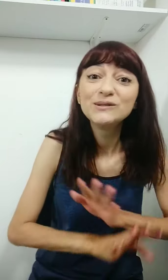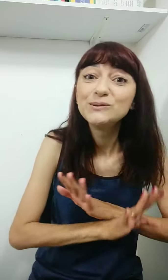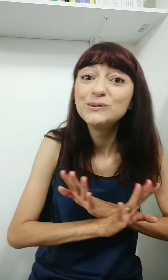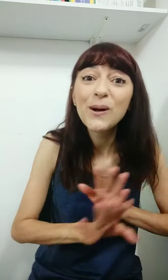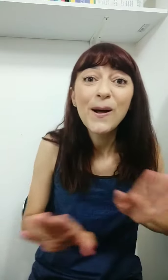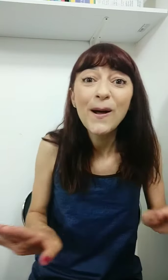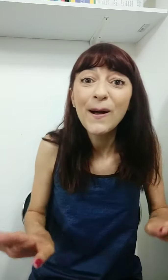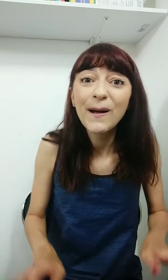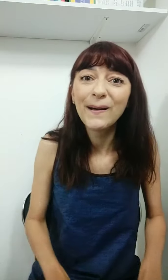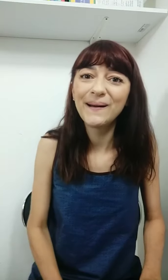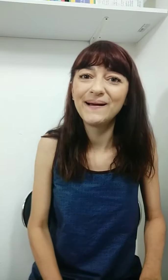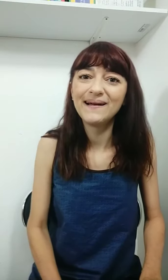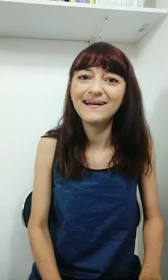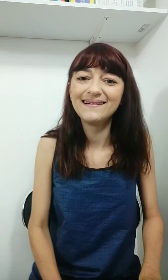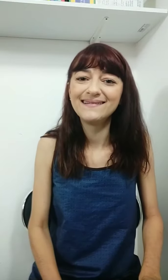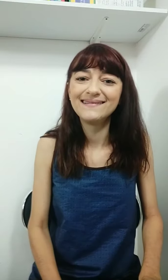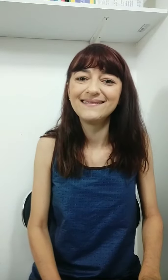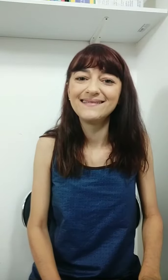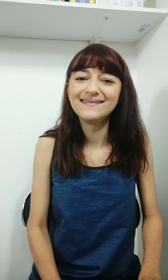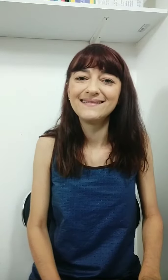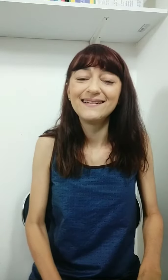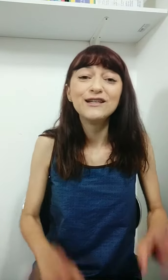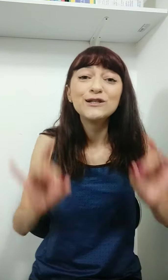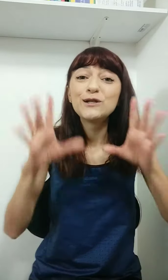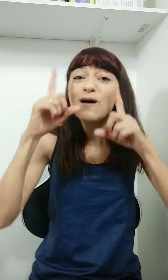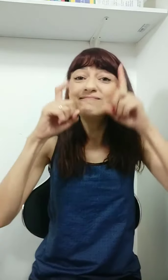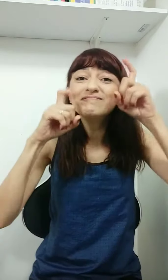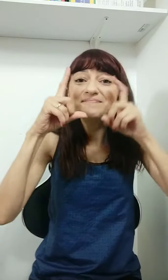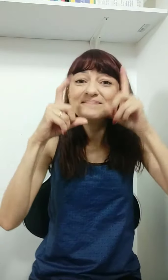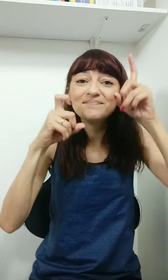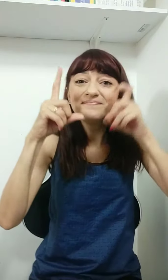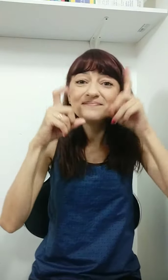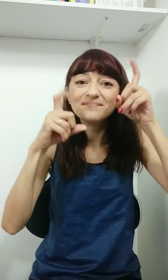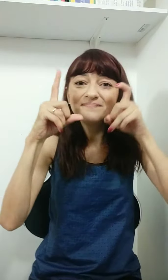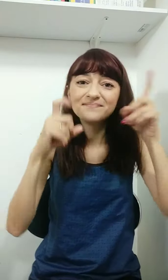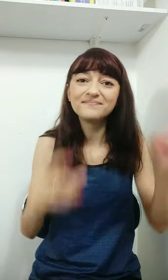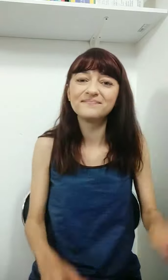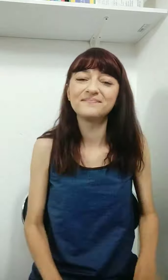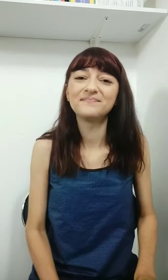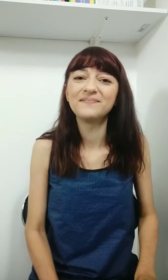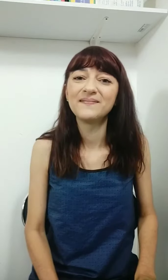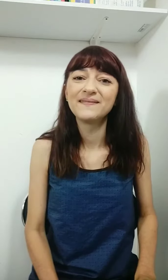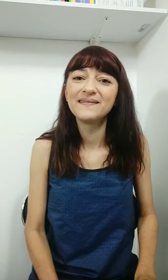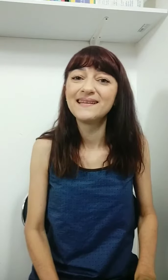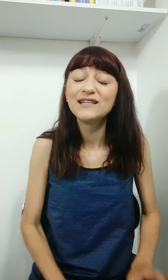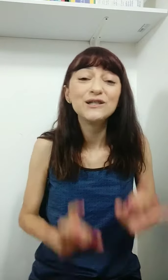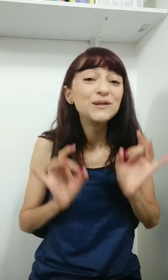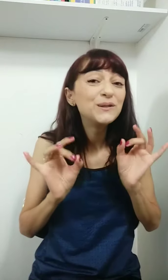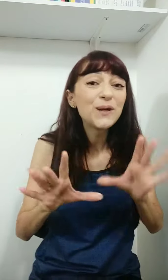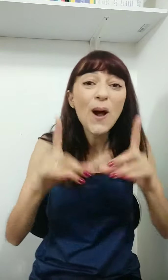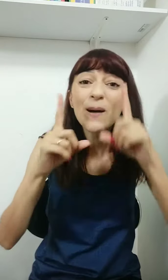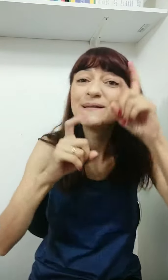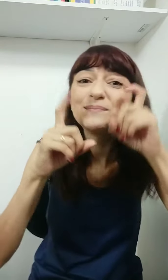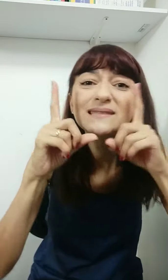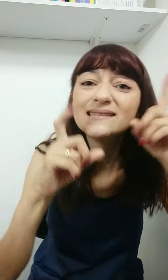nem sempre, gente, na Libras estarão presentes as mesmas expressões da língua portuguesa. Muito pelo contrário,